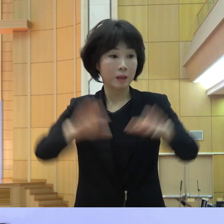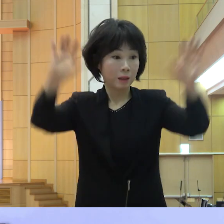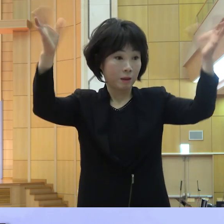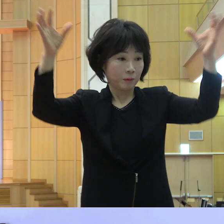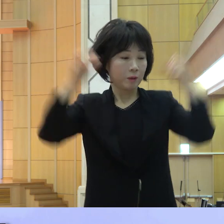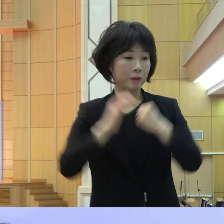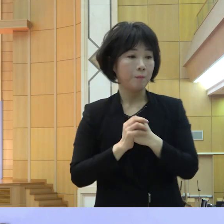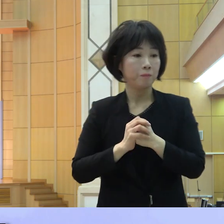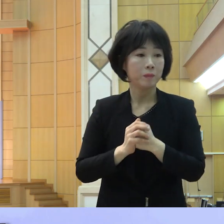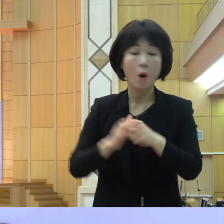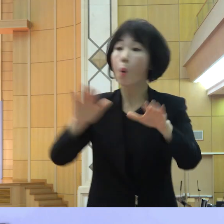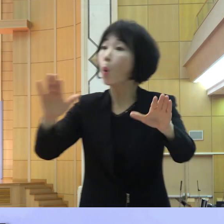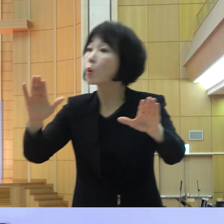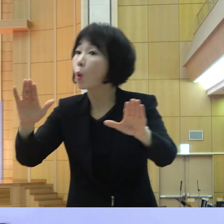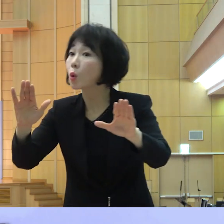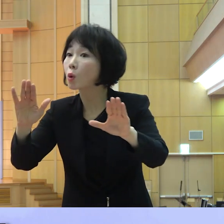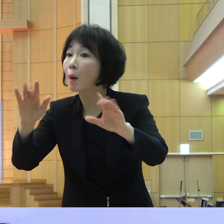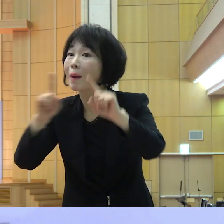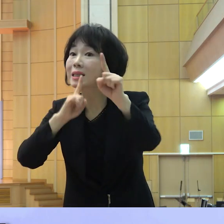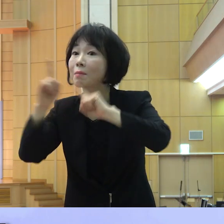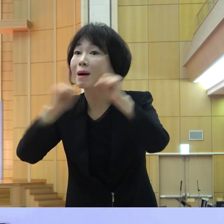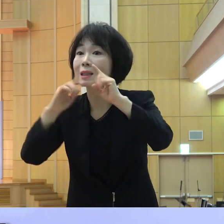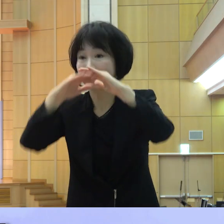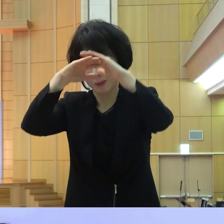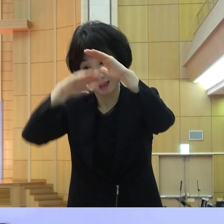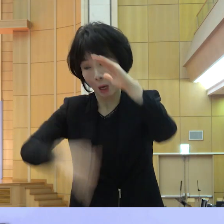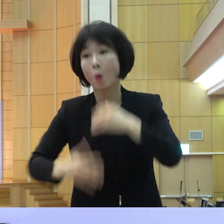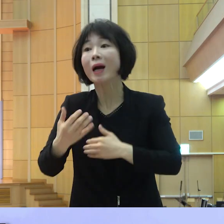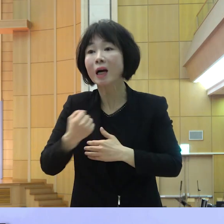네, 본문 말씀을 가지고